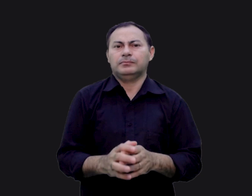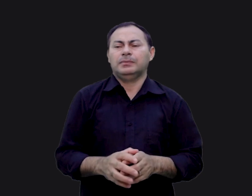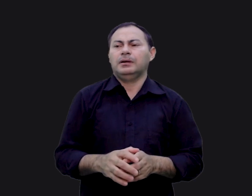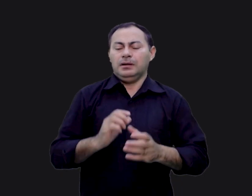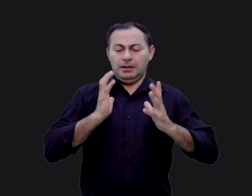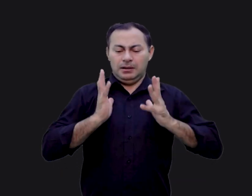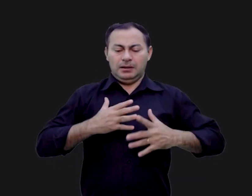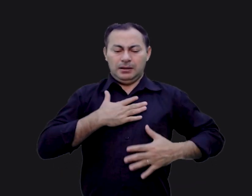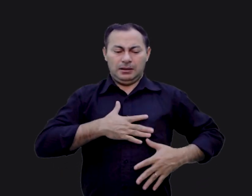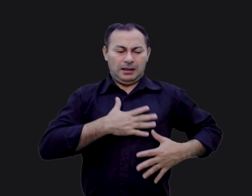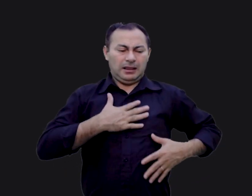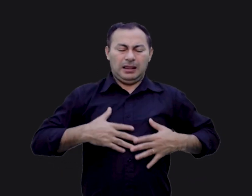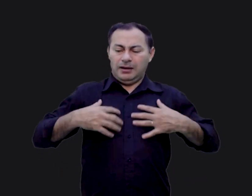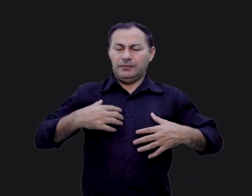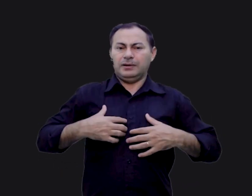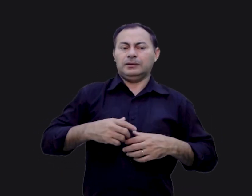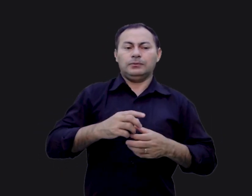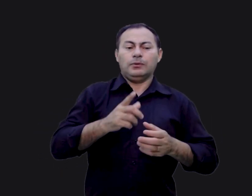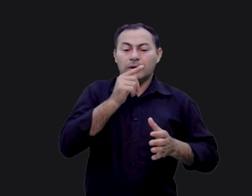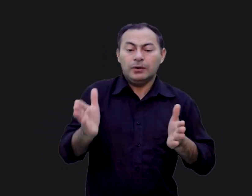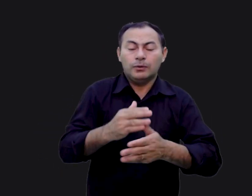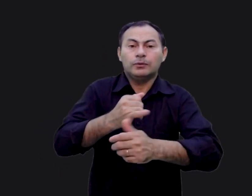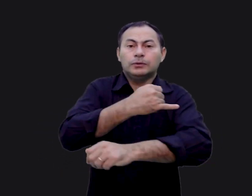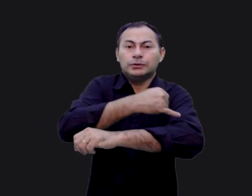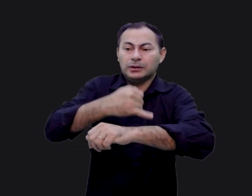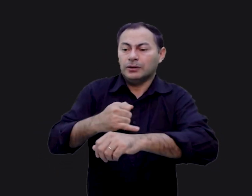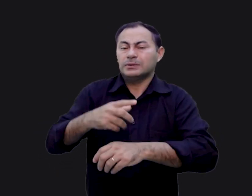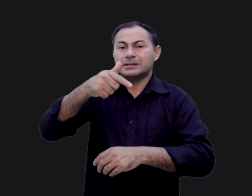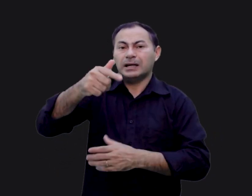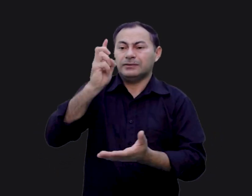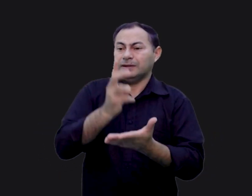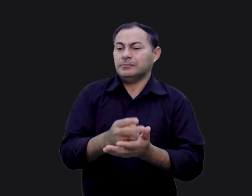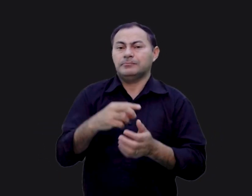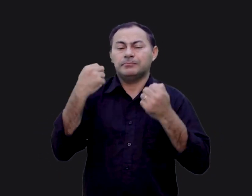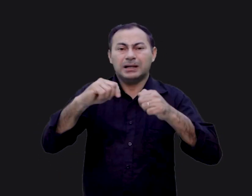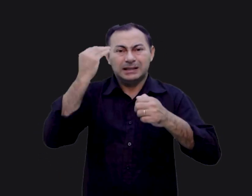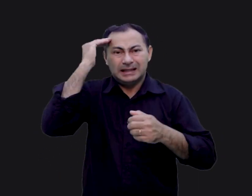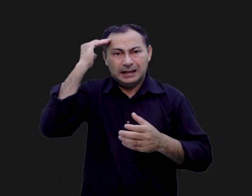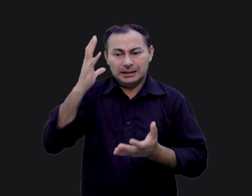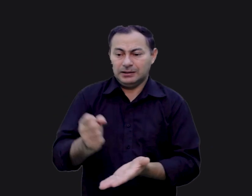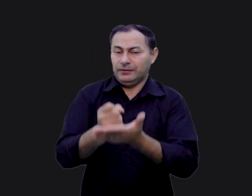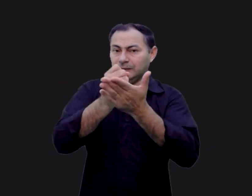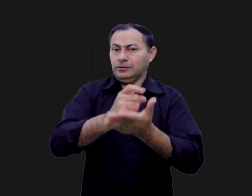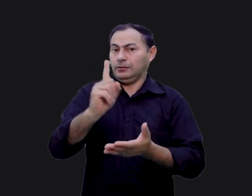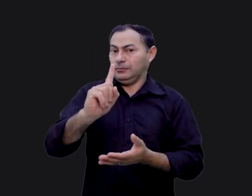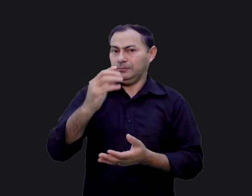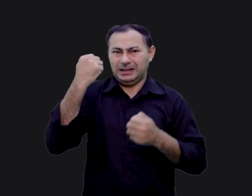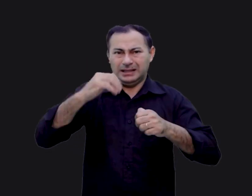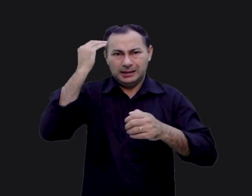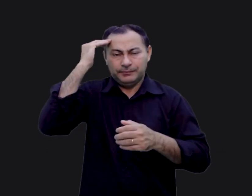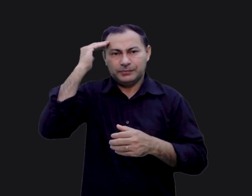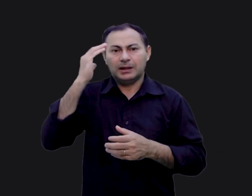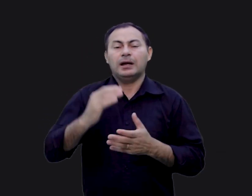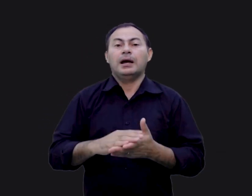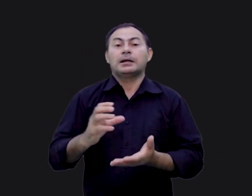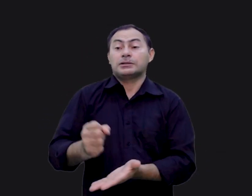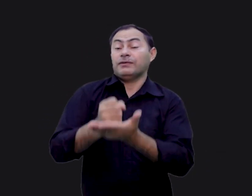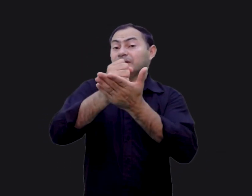simples. Lave-se no lamacento Rio Jordão 7 vezes. Você não precisa entender a salvação. A salvação não tem que ser